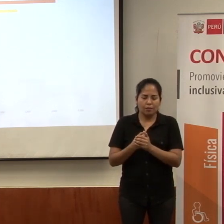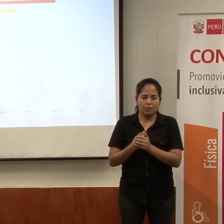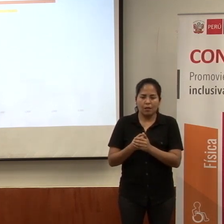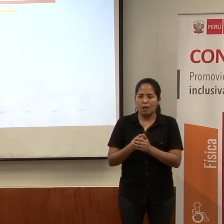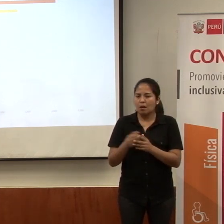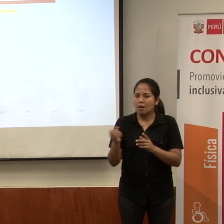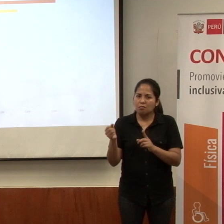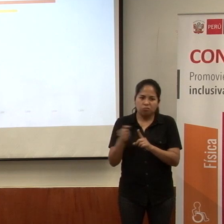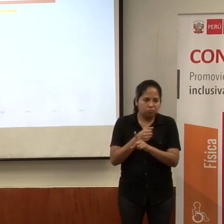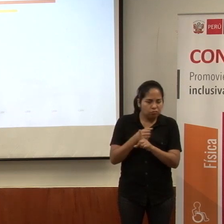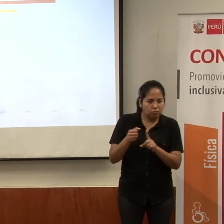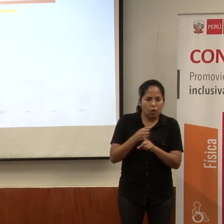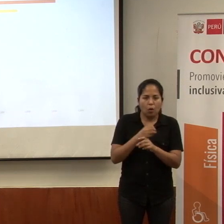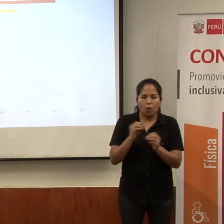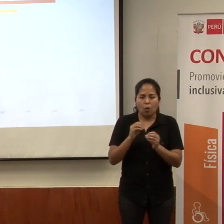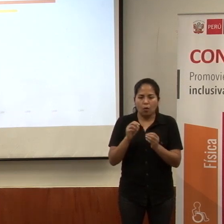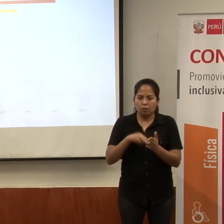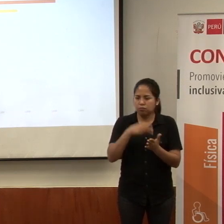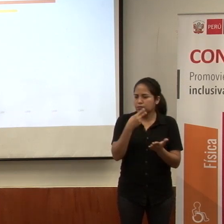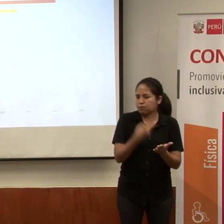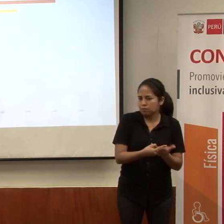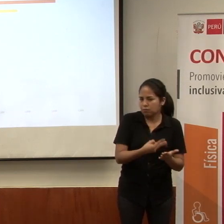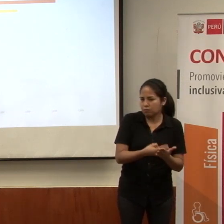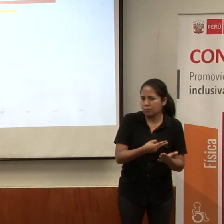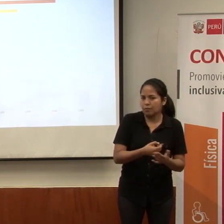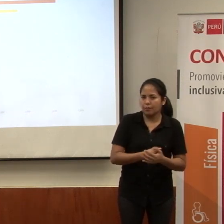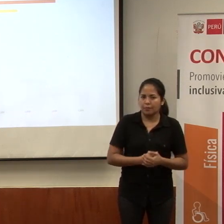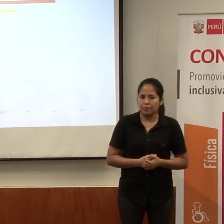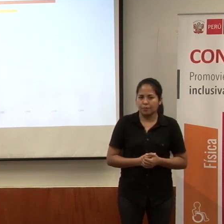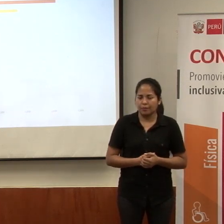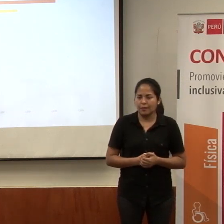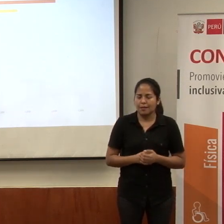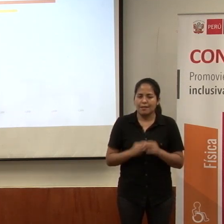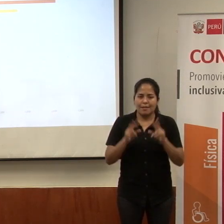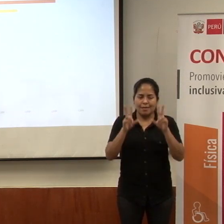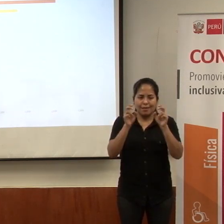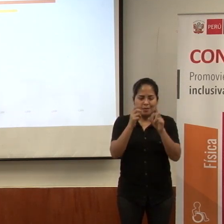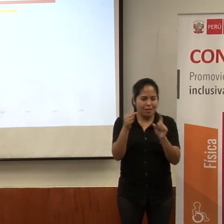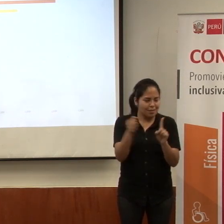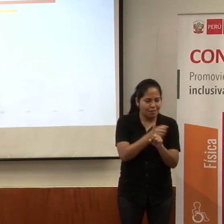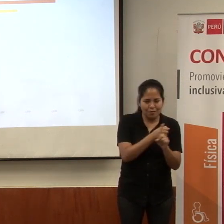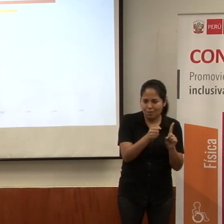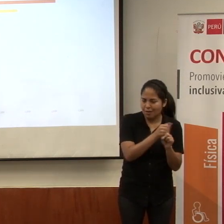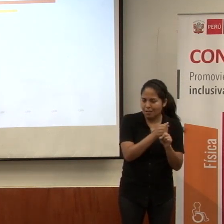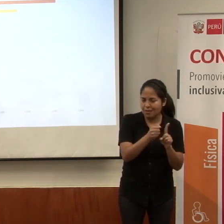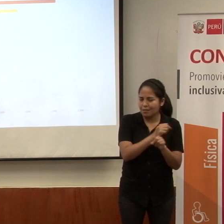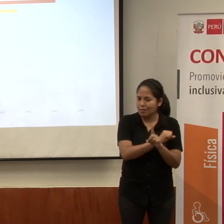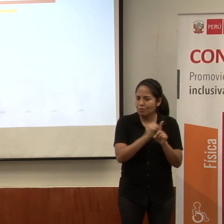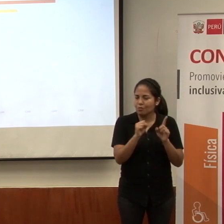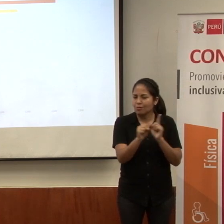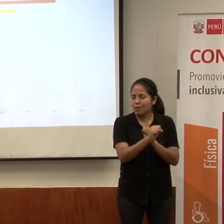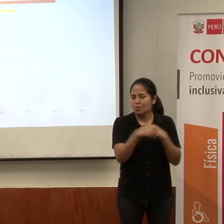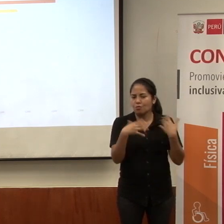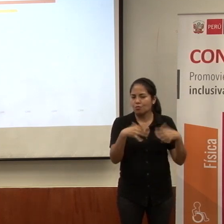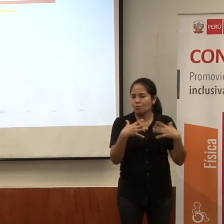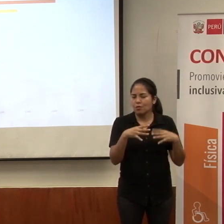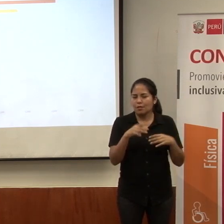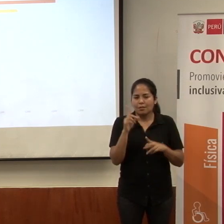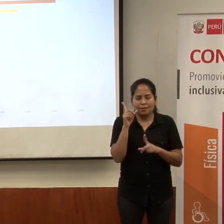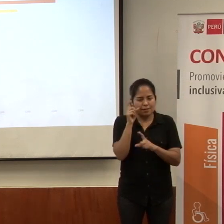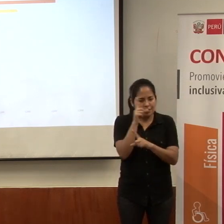accidentes. Cada vez vamos a tener más problemas asociados a la violencia. Tenemos una violencia social y eso es causa de